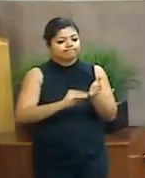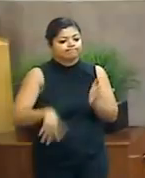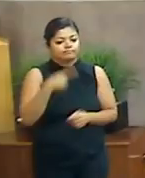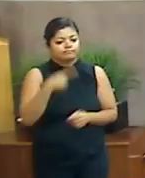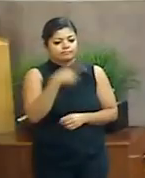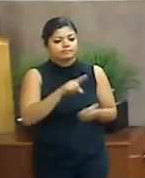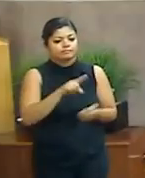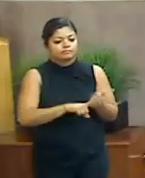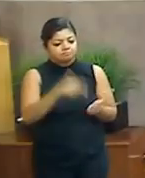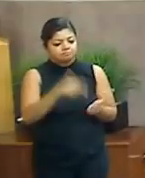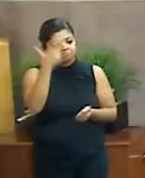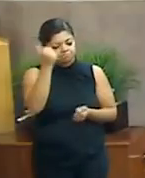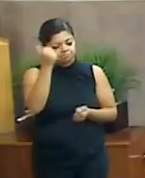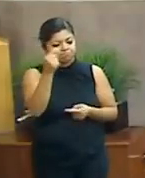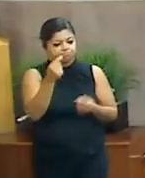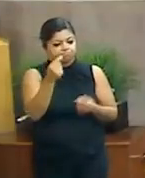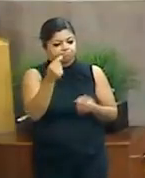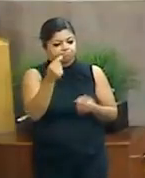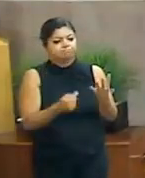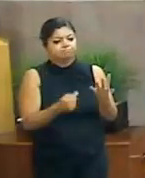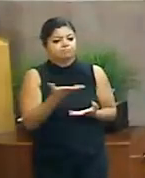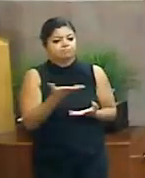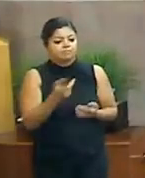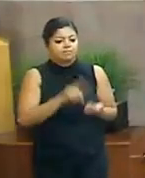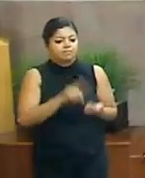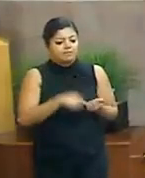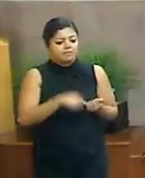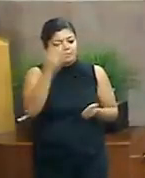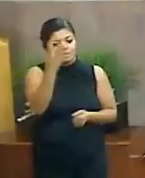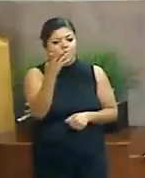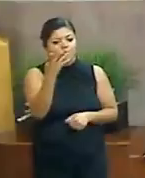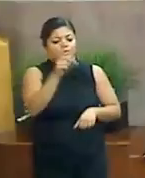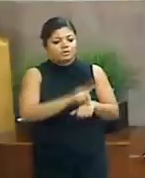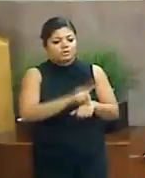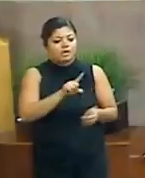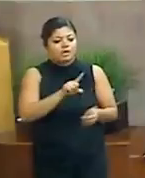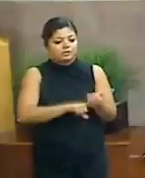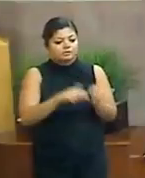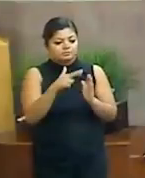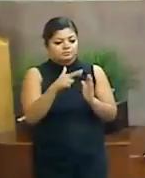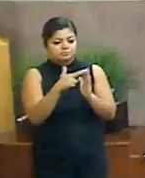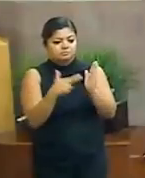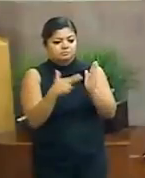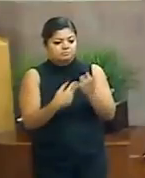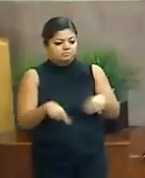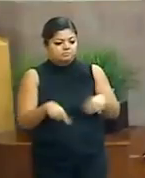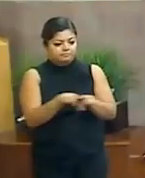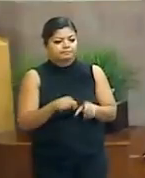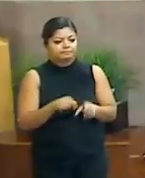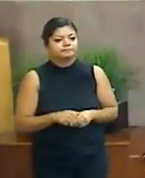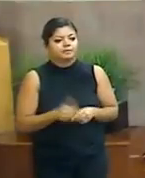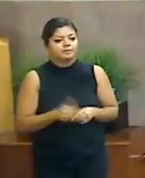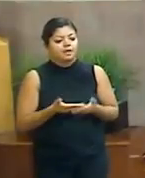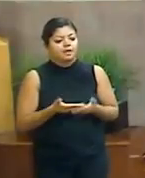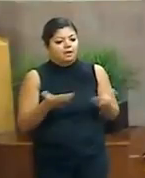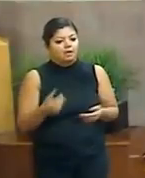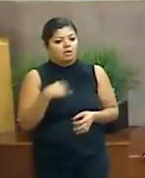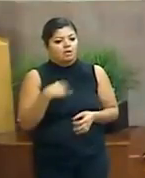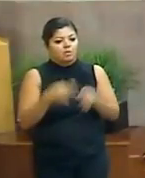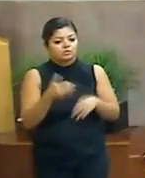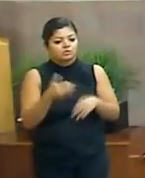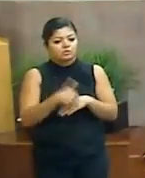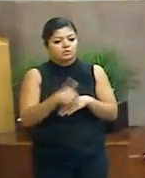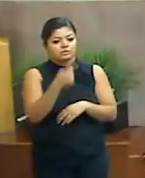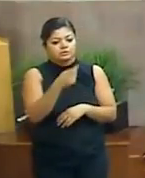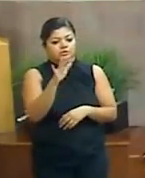demanda en persona que supere su presentación se realizó fuera del plazo de cuatro días que establece la normativa electoral a continuación me cuenta con el piso